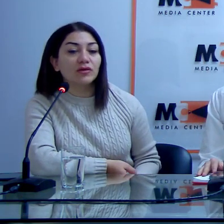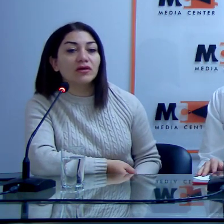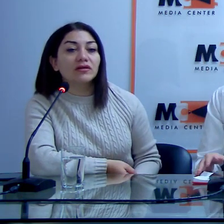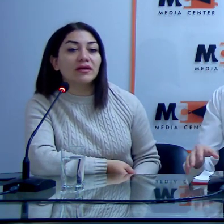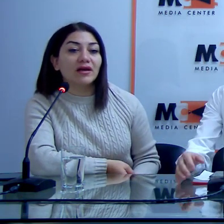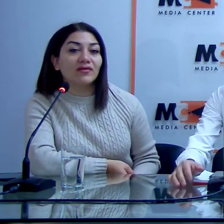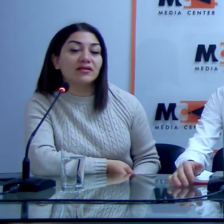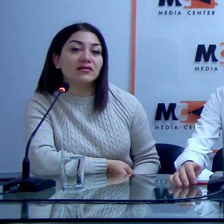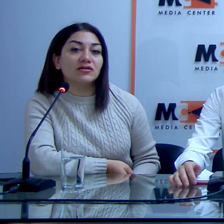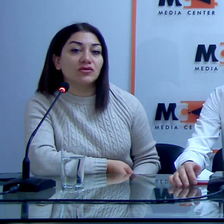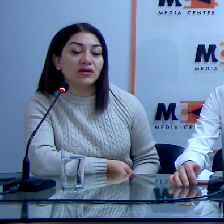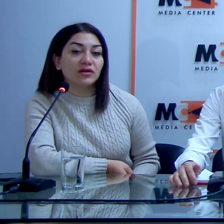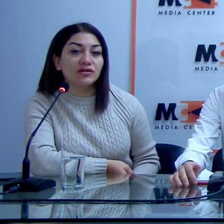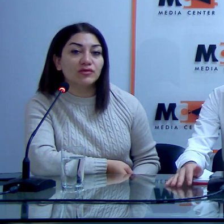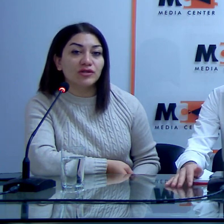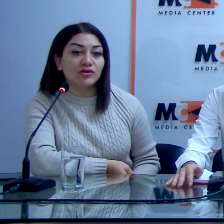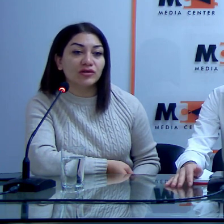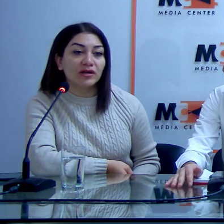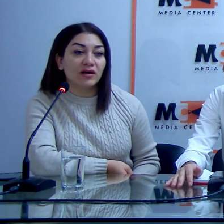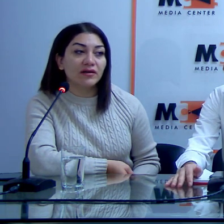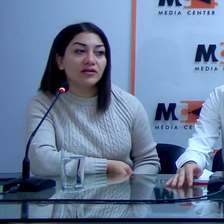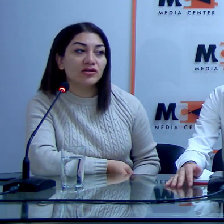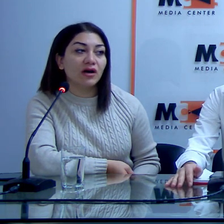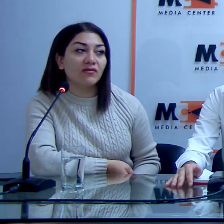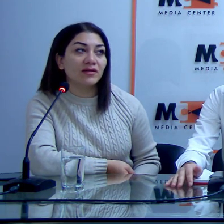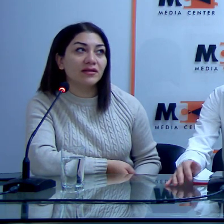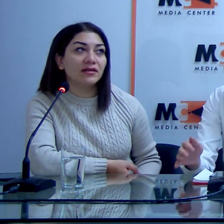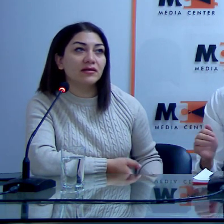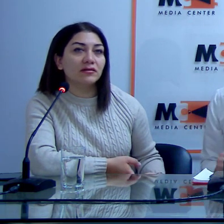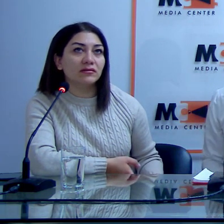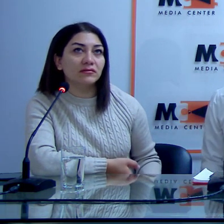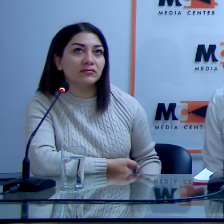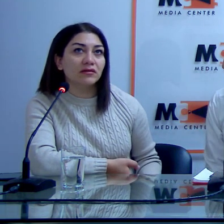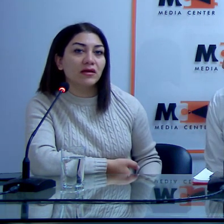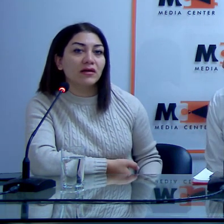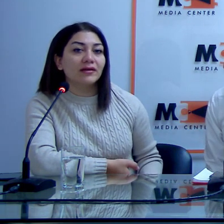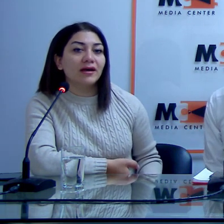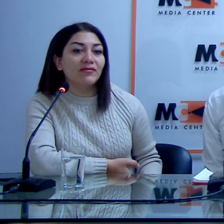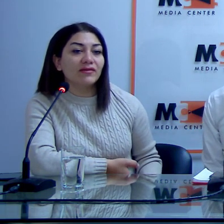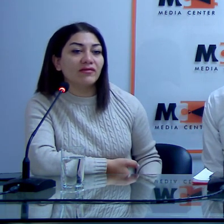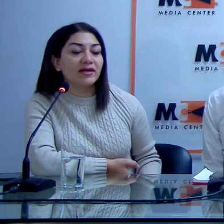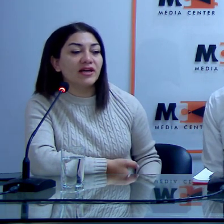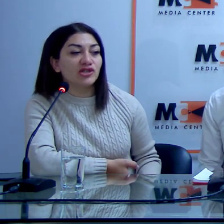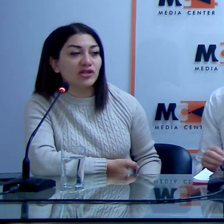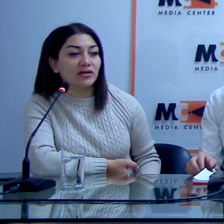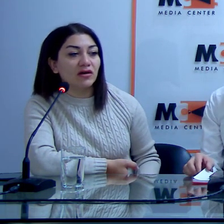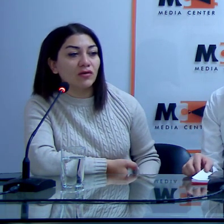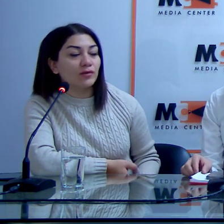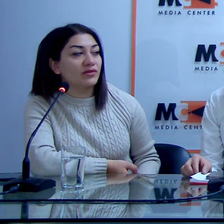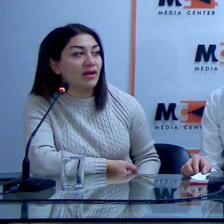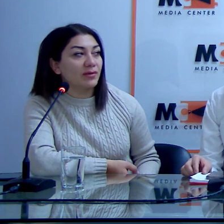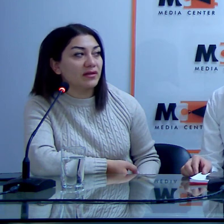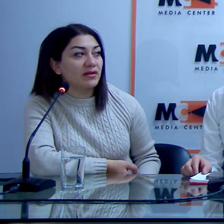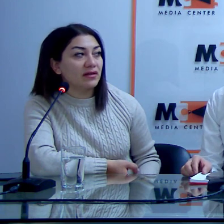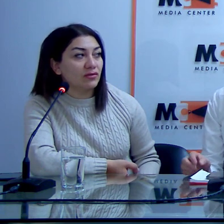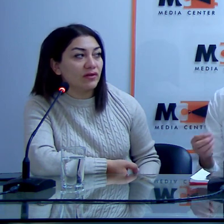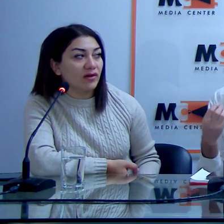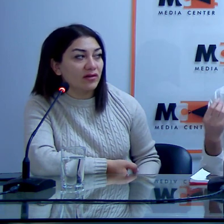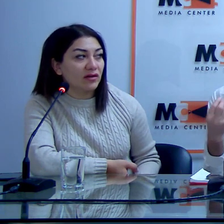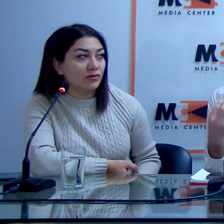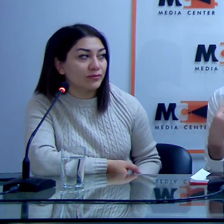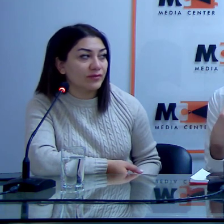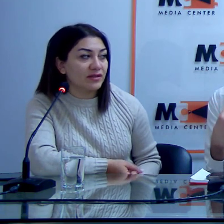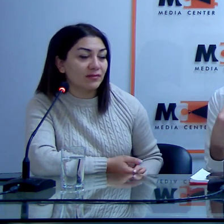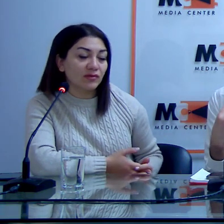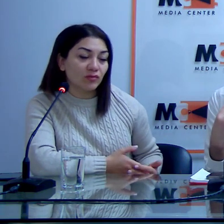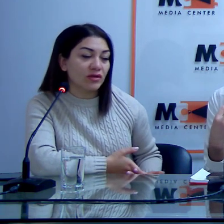դպրոցներում ներառված լսողության խնդիր ունեցող երեխաները ավելի լավ եւ ավելի հեշտ են կարողանում տիրապետել գրելուն եւ